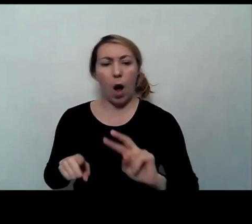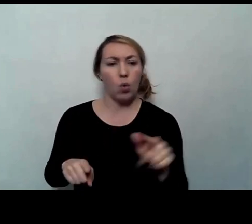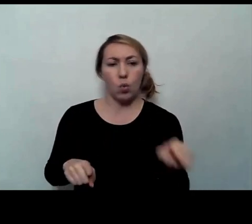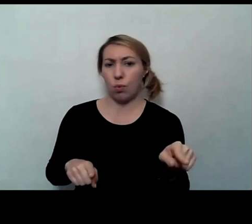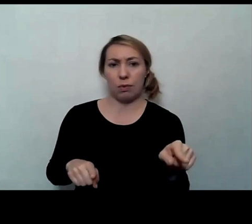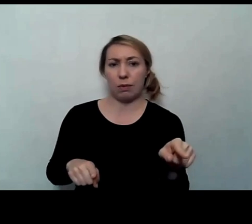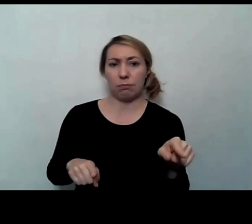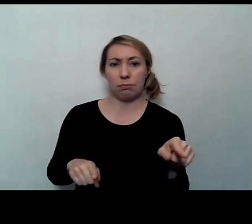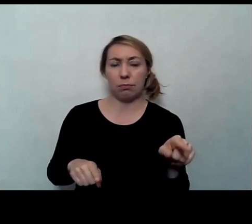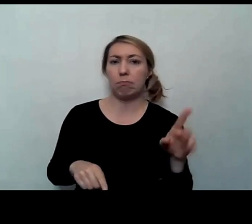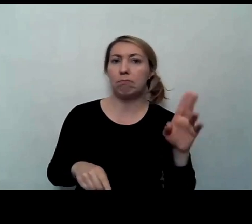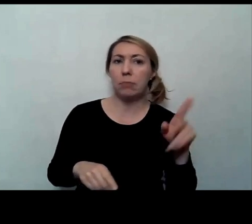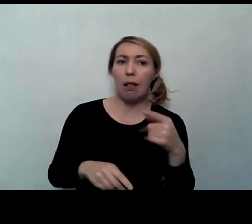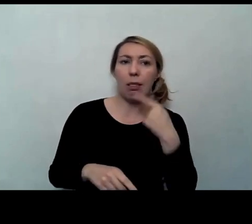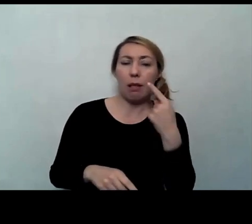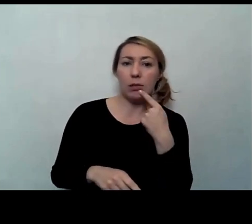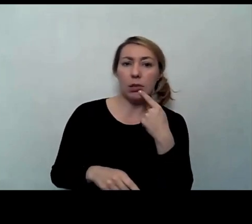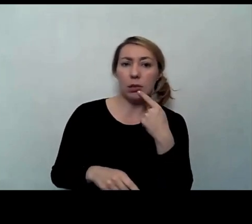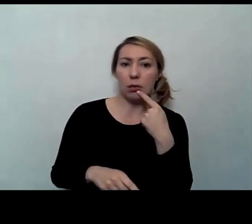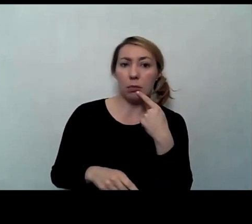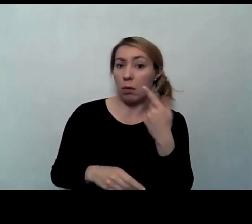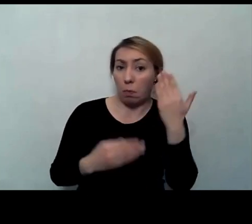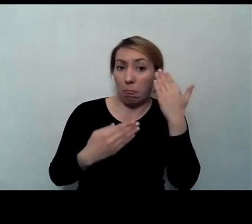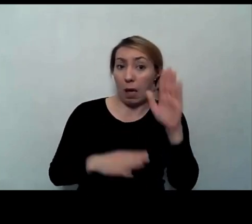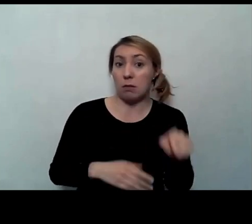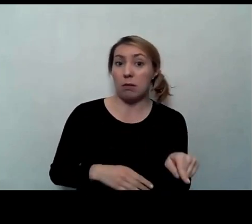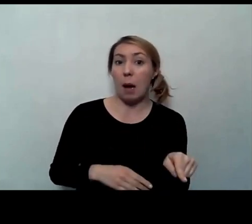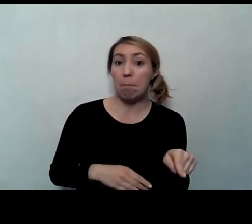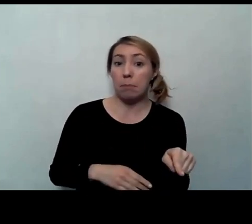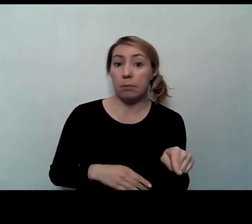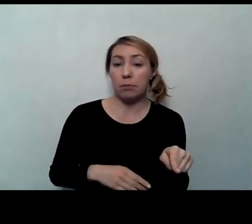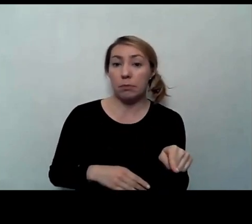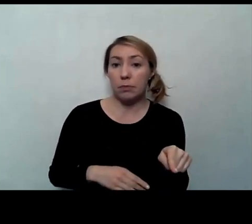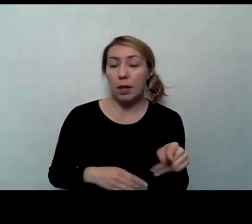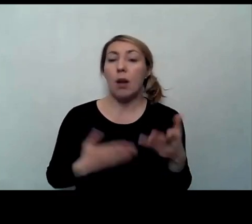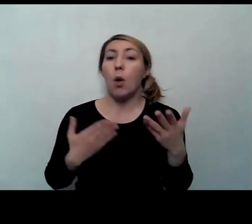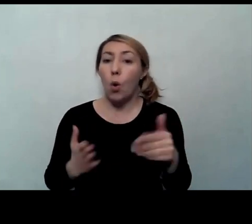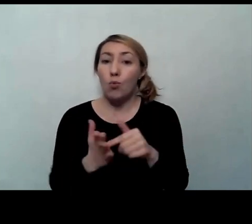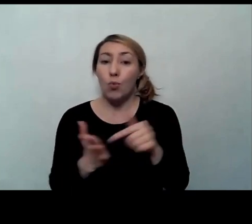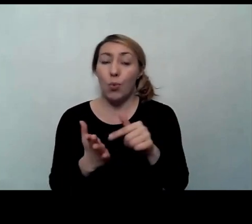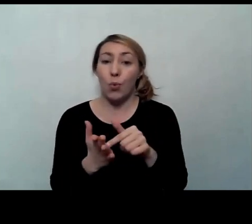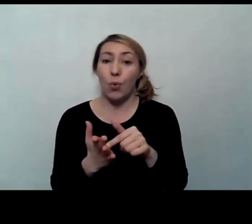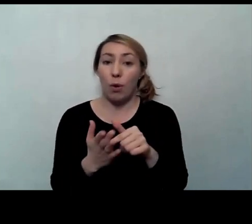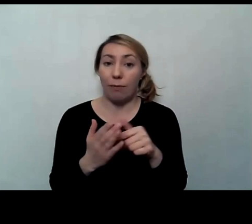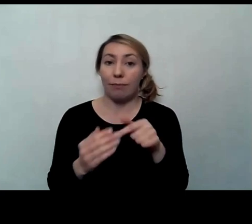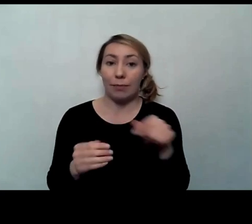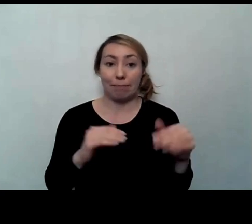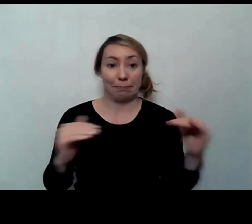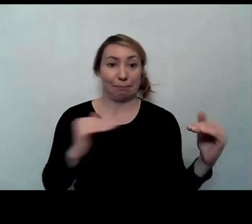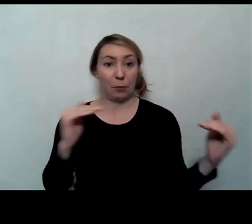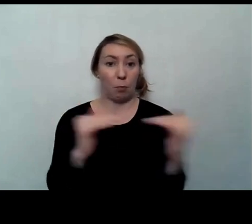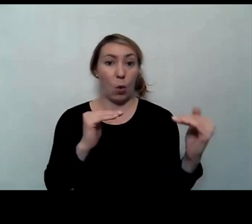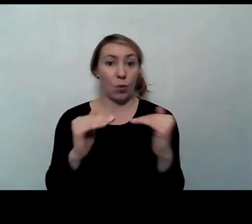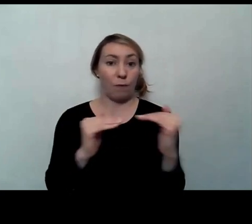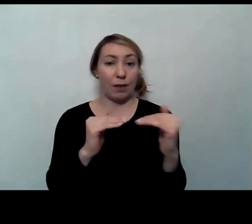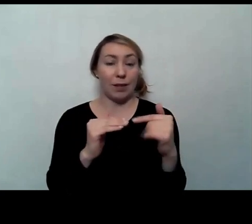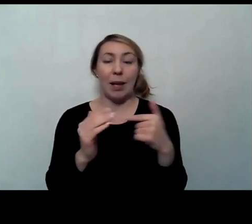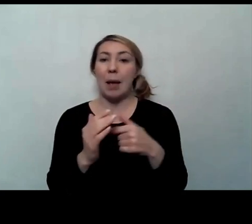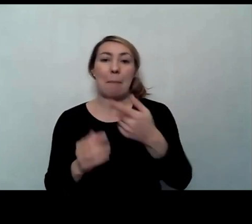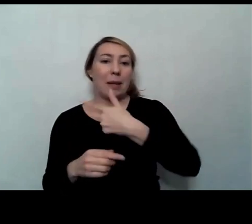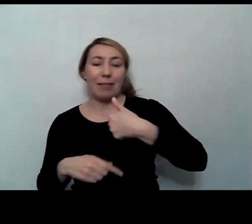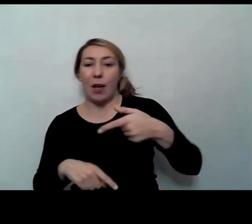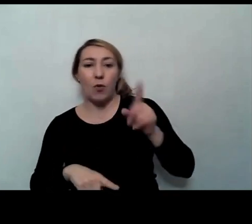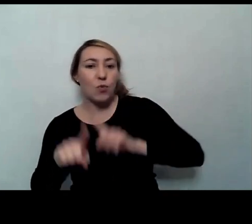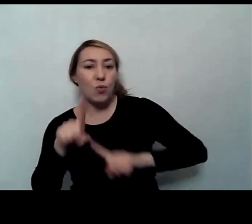w drugim z tych języków na przykład nie, tak? Więc to jest taki moment porównania, więc nie tłumaczyłyśmy, tak?